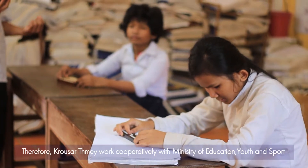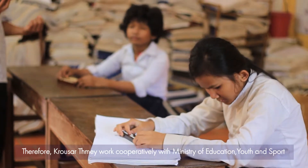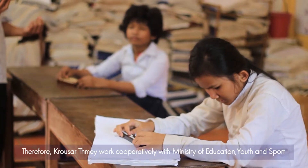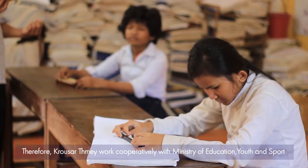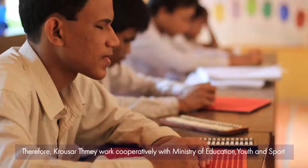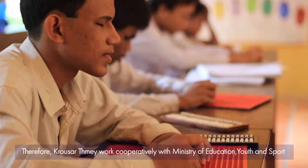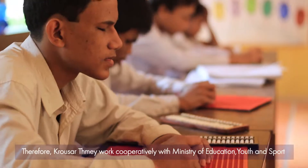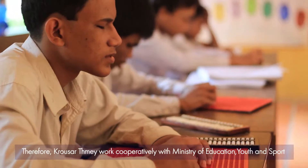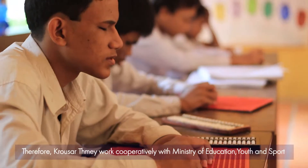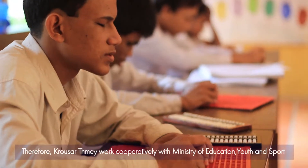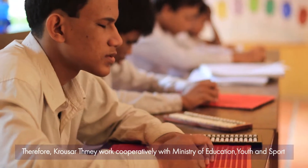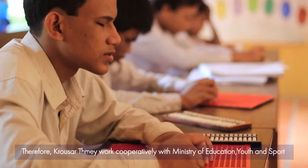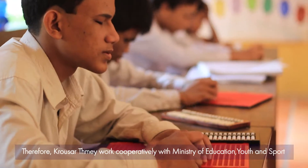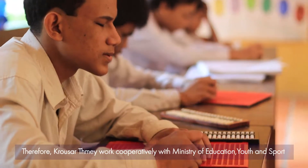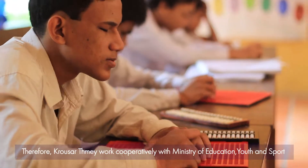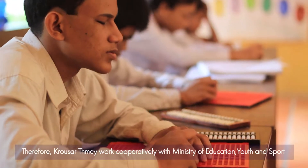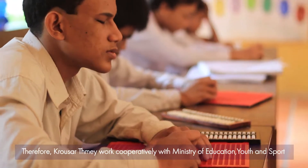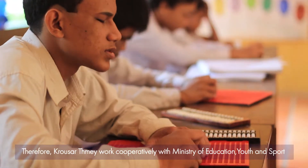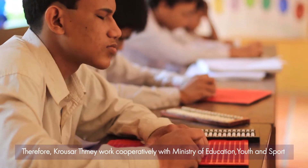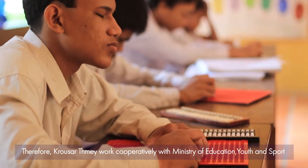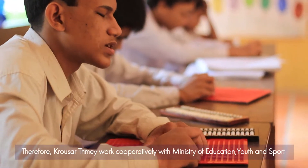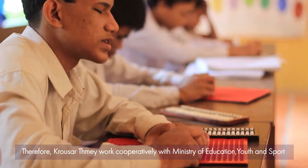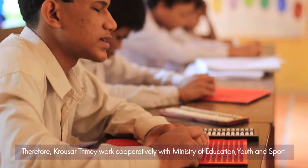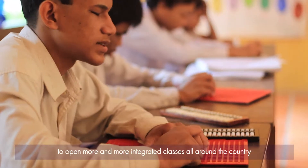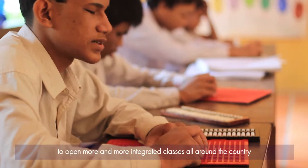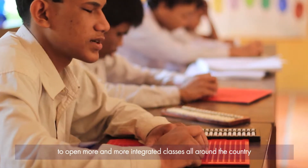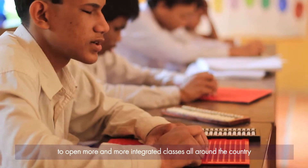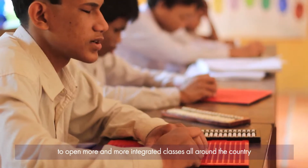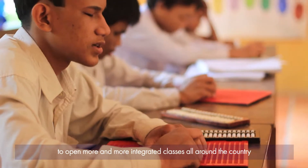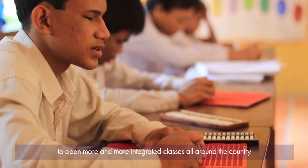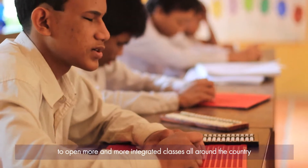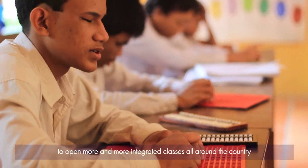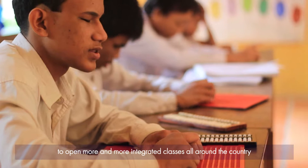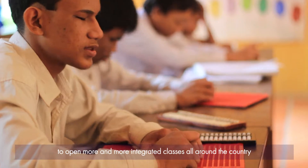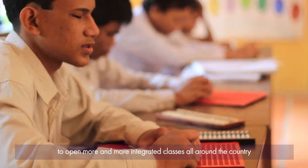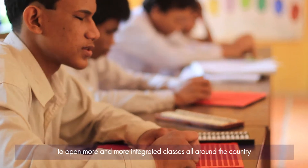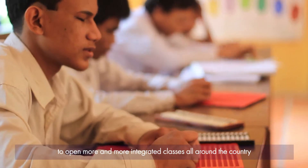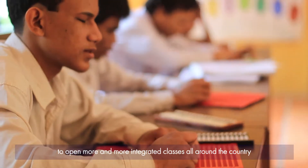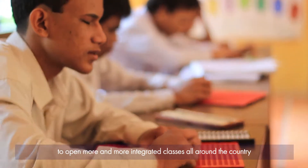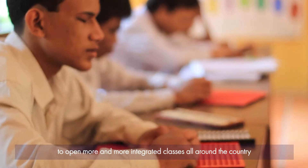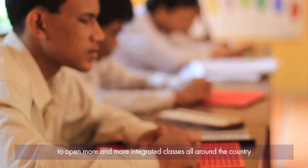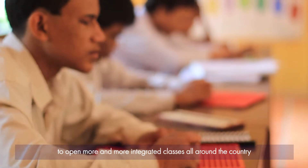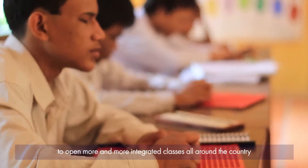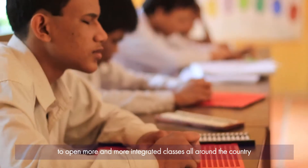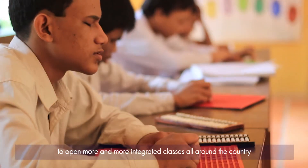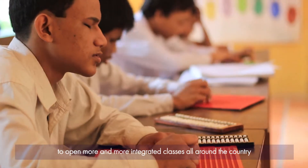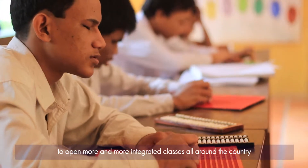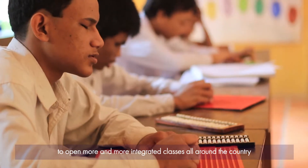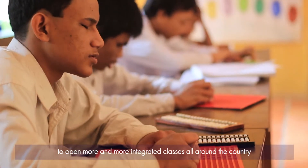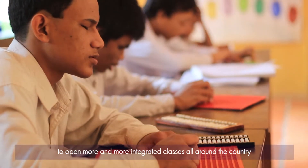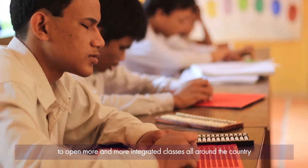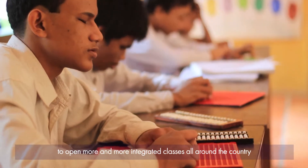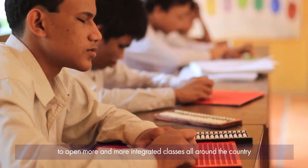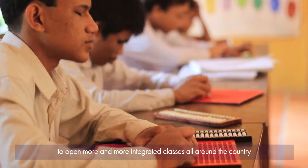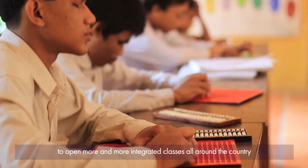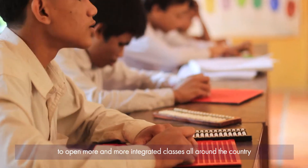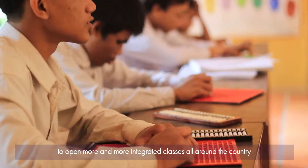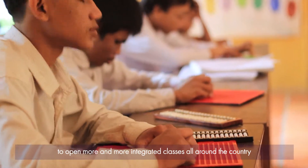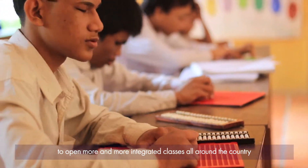ការជាមួយក្រសួងអប់រំយុវជននិងកីឡាដើម្បីបើកថ្នាក់សមរណកម្មឲ្យកាន់តែច្រើនទៀតនៅទូទាំងប្រទេសកម្ពុជាន